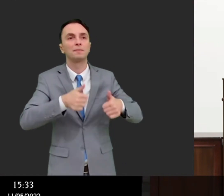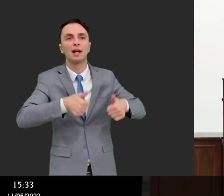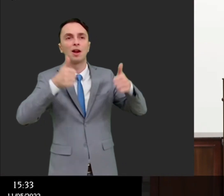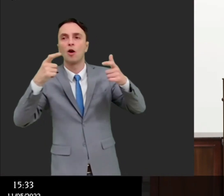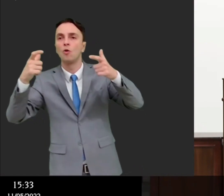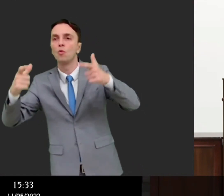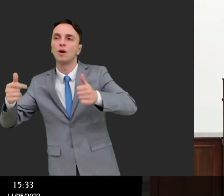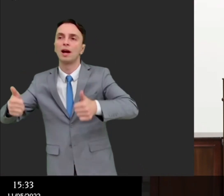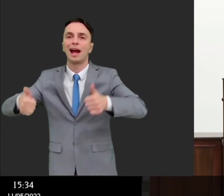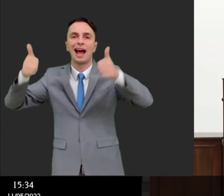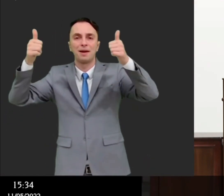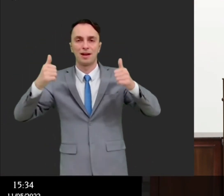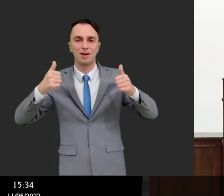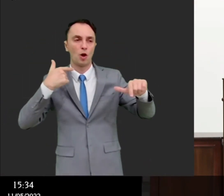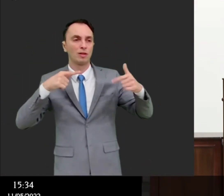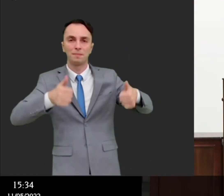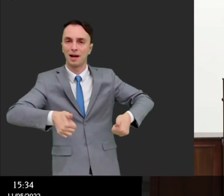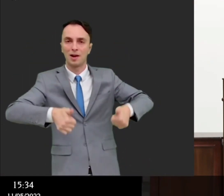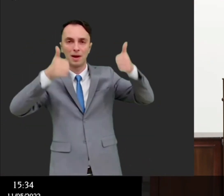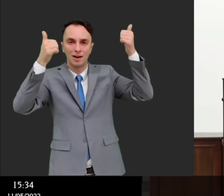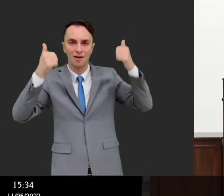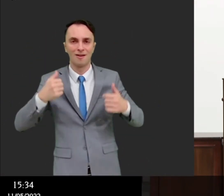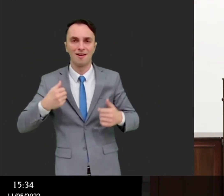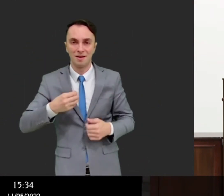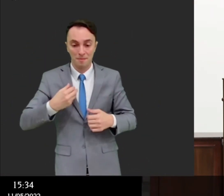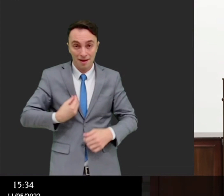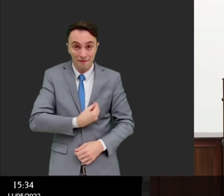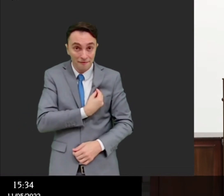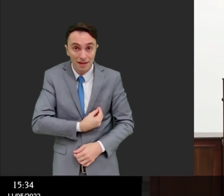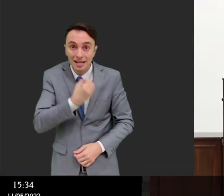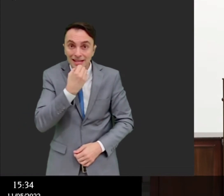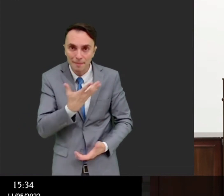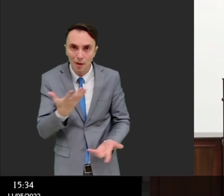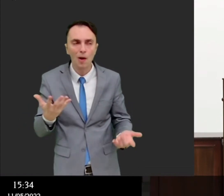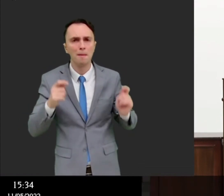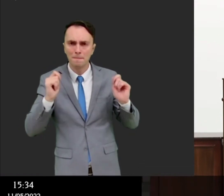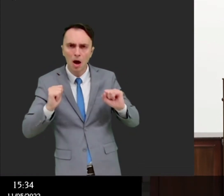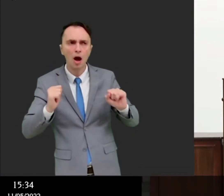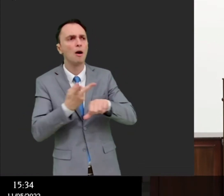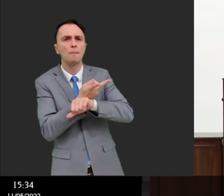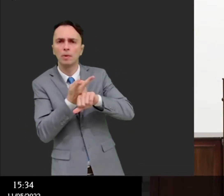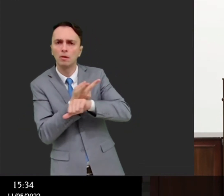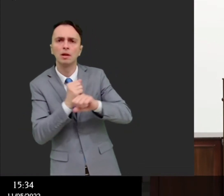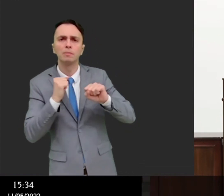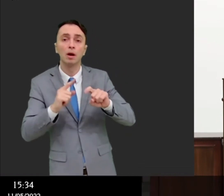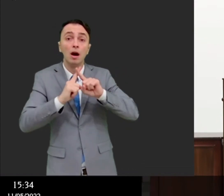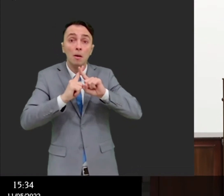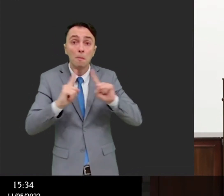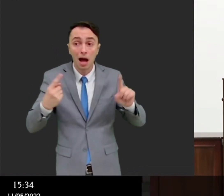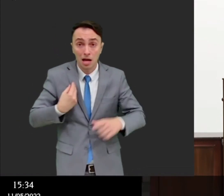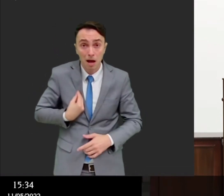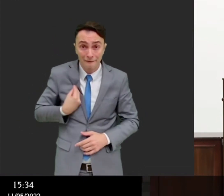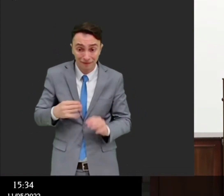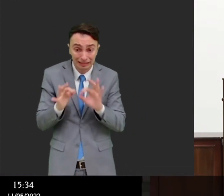um espaço mais confortável de vida. Mas, irmão, para comer e beber é o mais barato que tem,